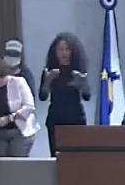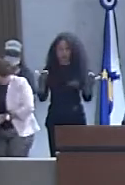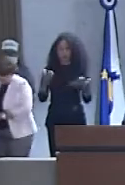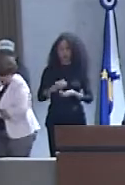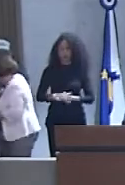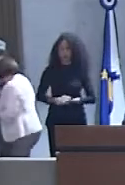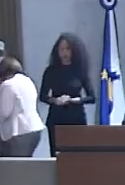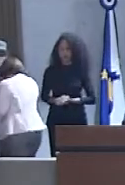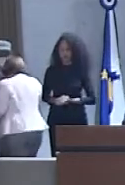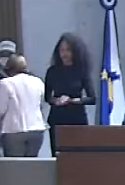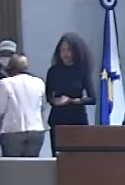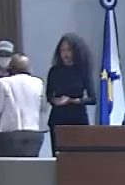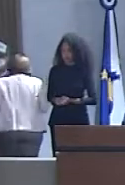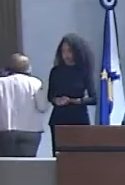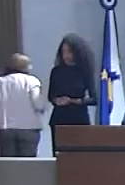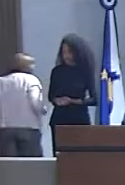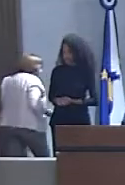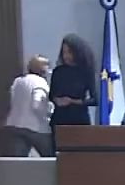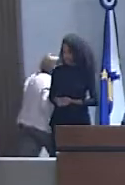Obrigado, Inês.